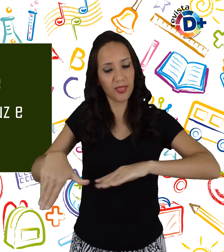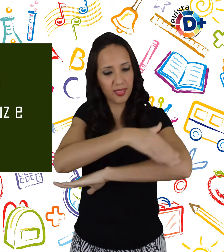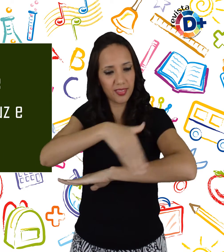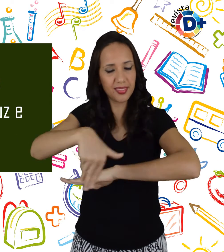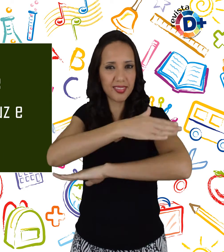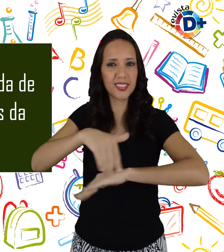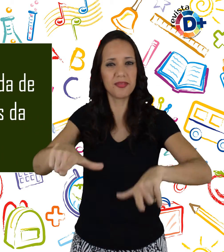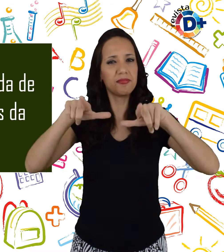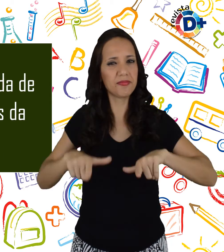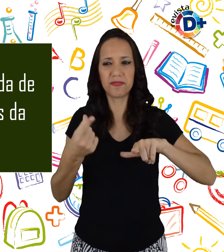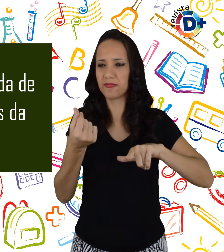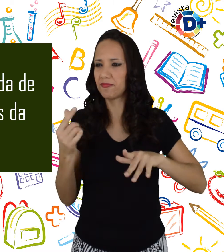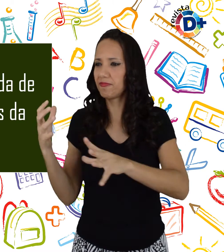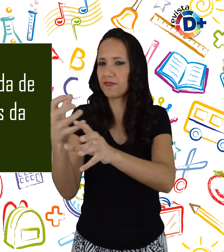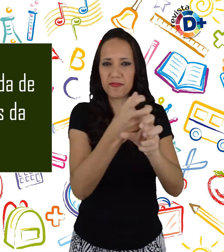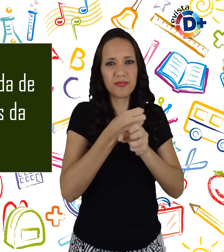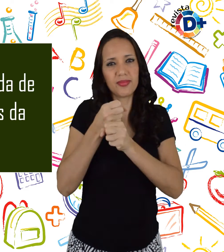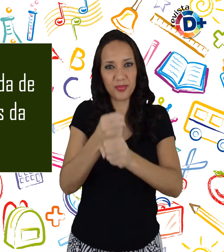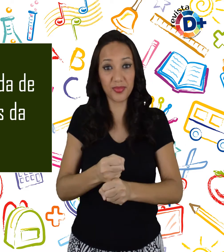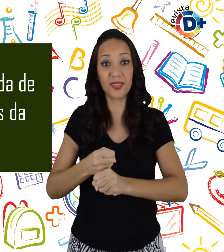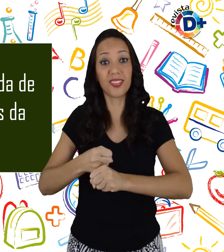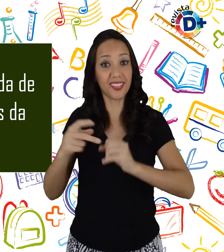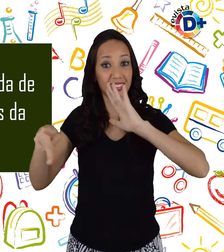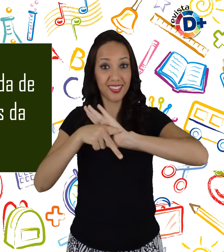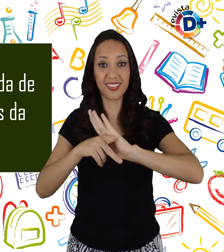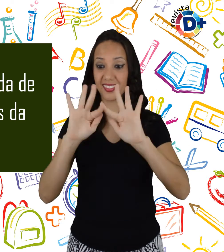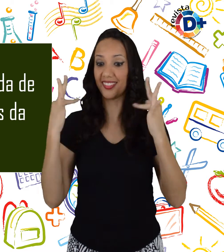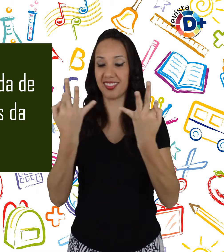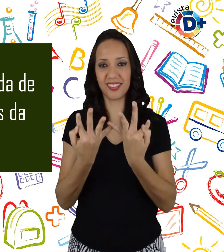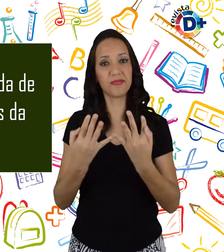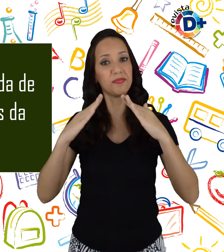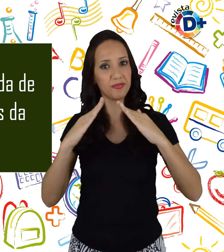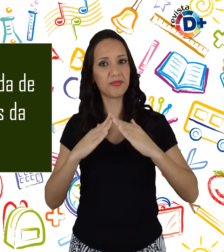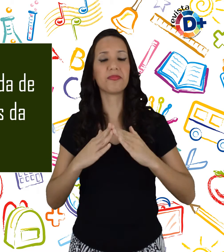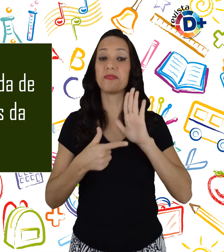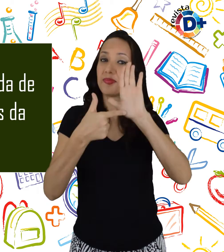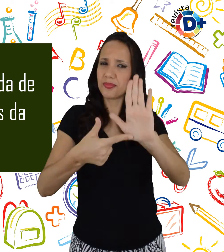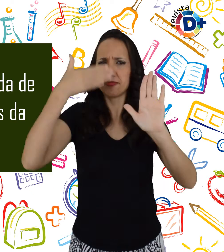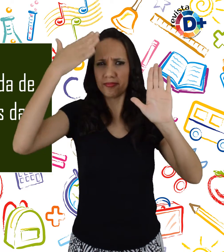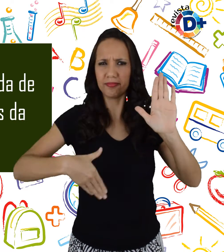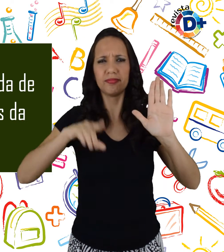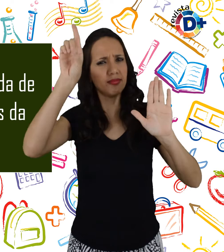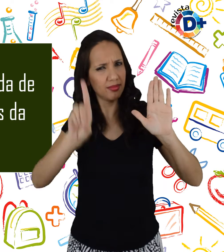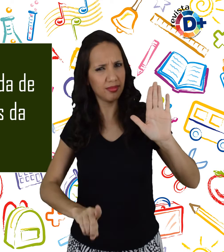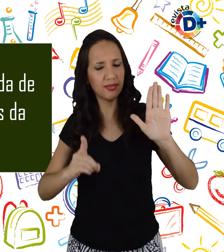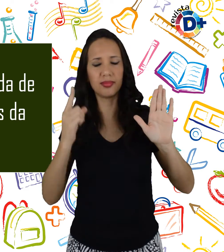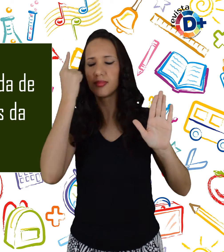renda de todos os moradores da residência laudo comprovando a deficiência total da visão os documentos